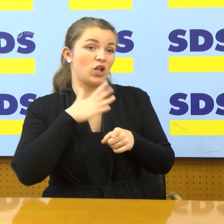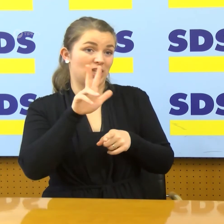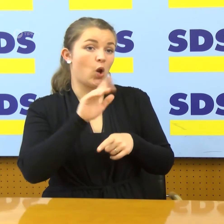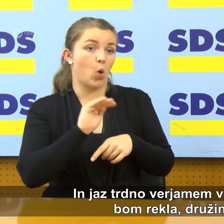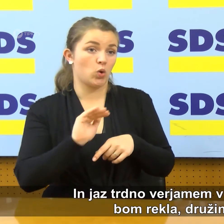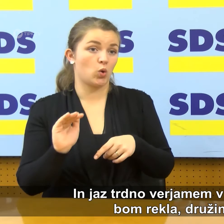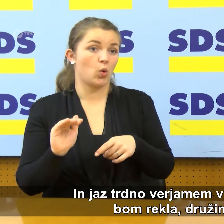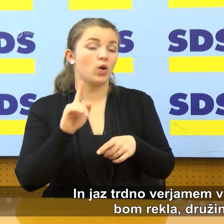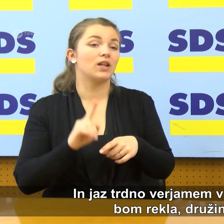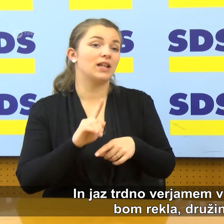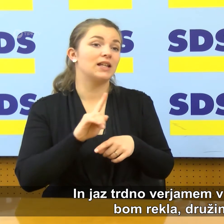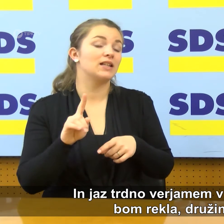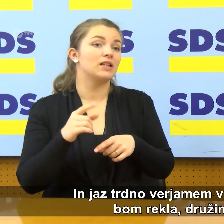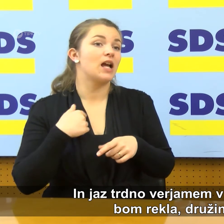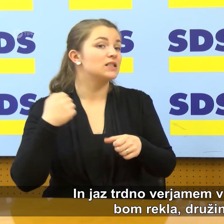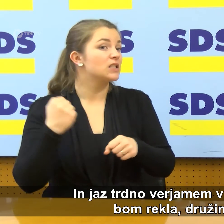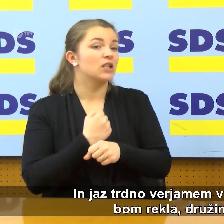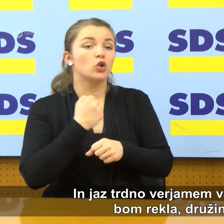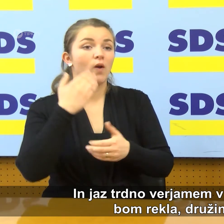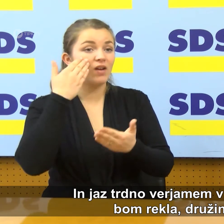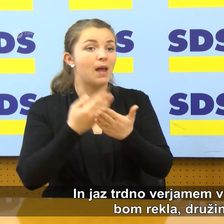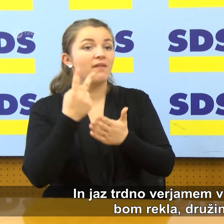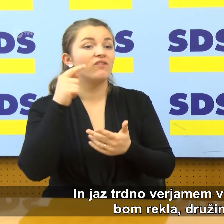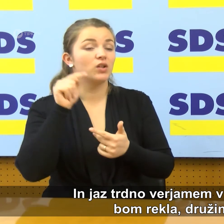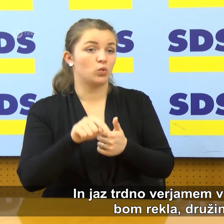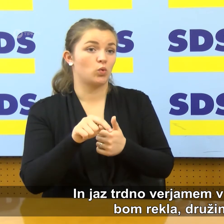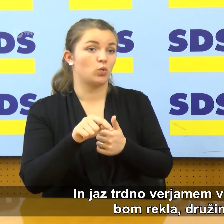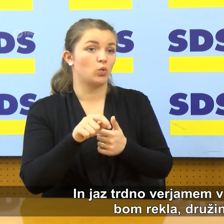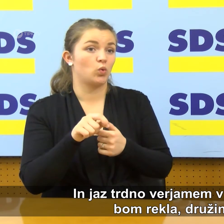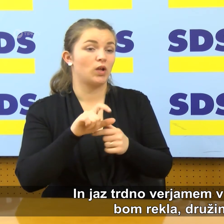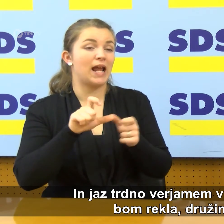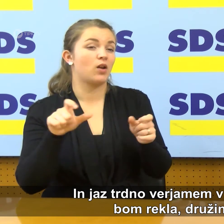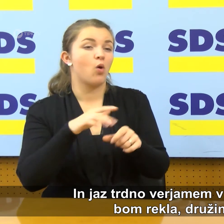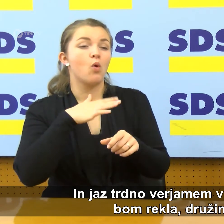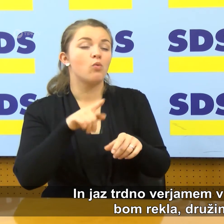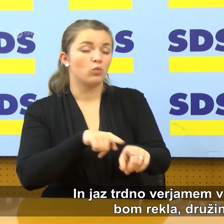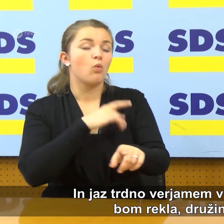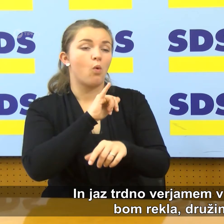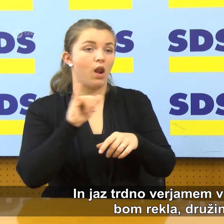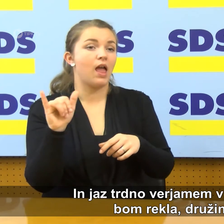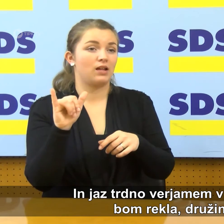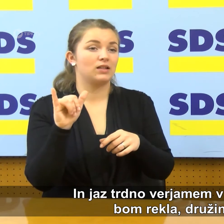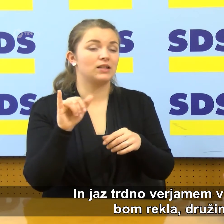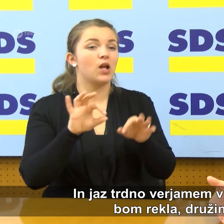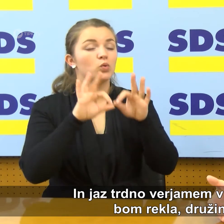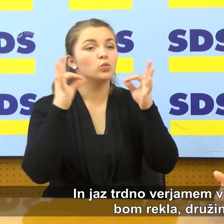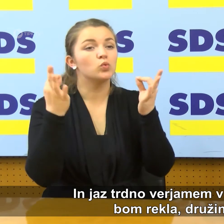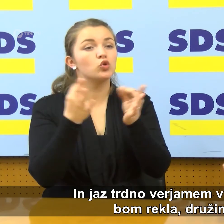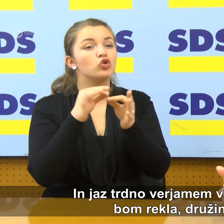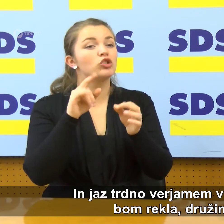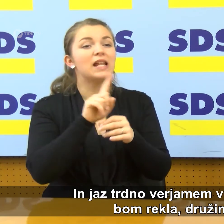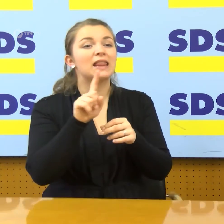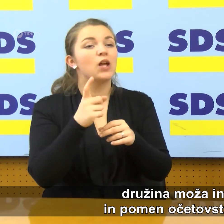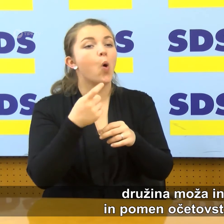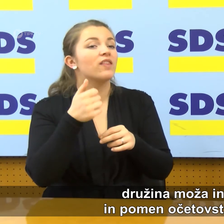otrok. In jaz trdno verjamem v to, kajti dolgoletne, bom rekla, družina je ni